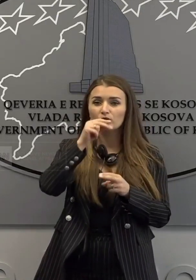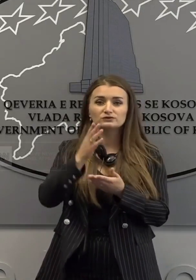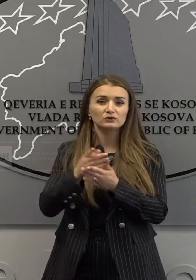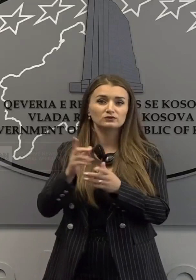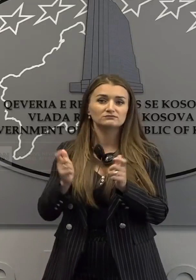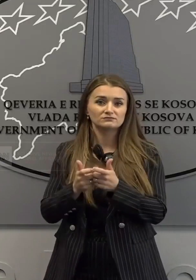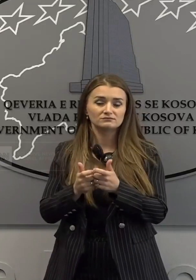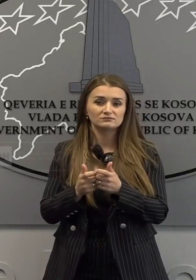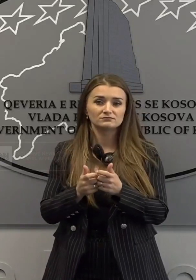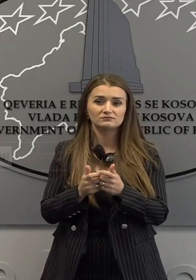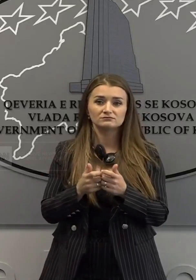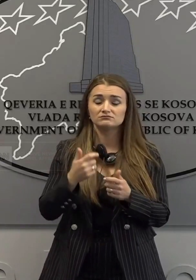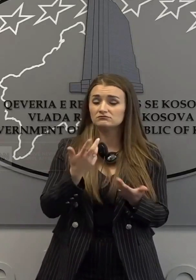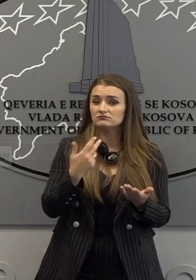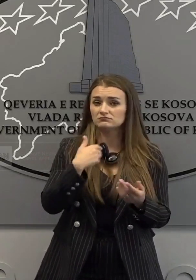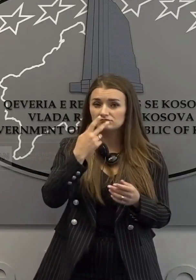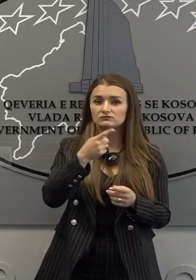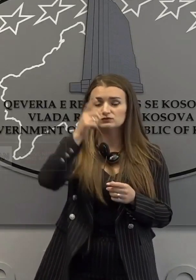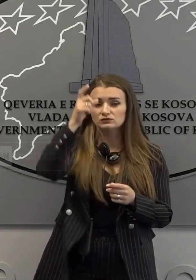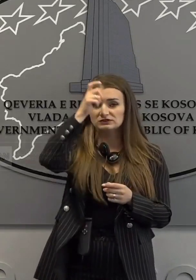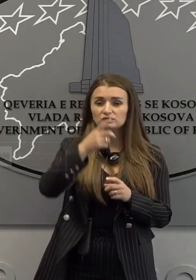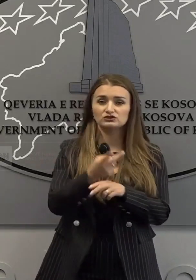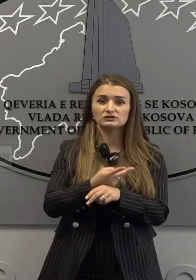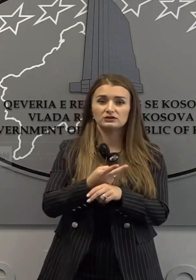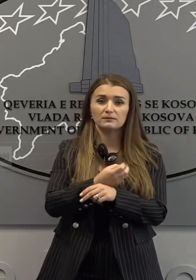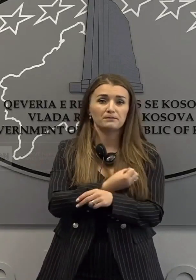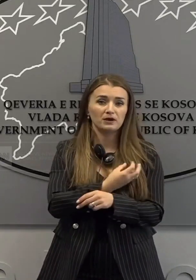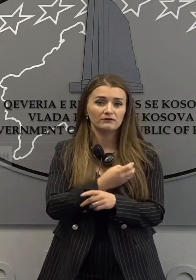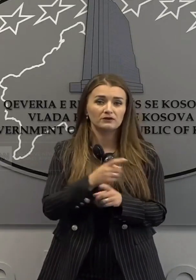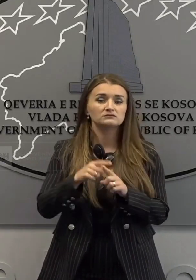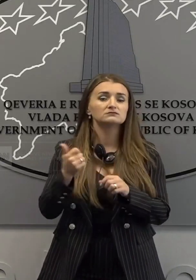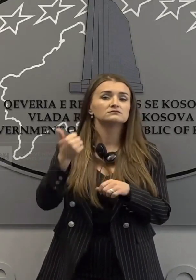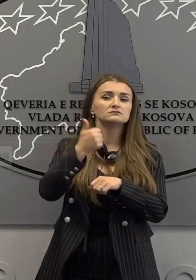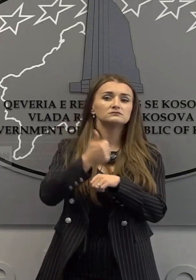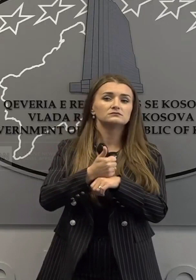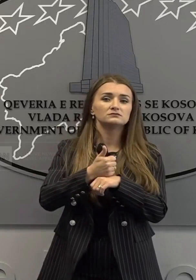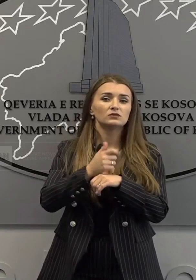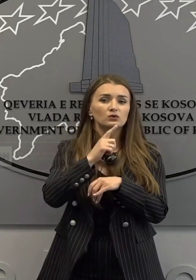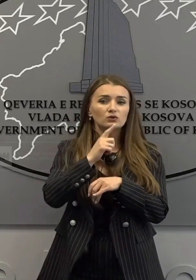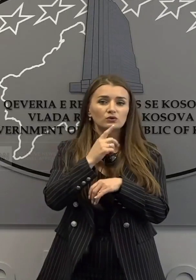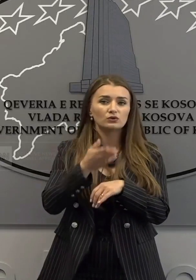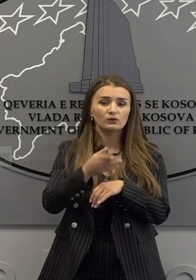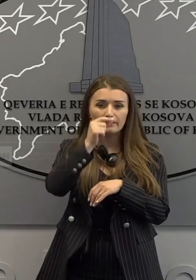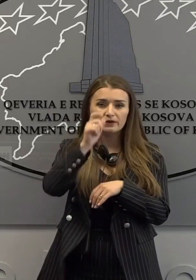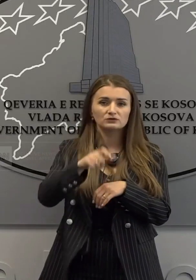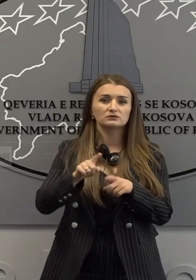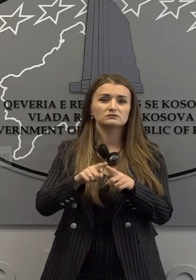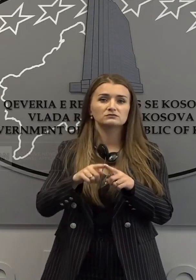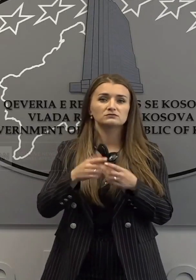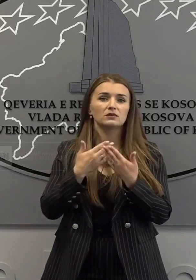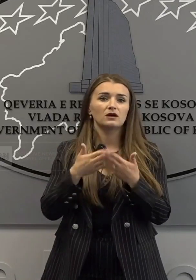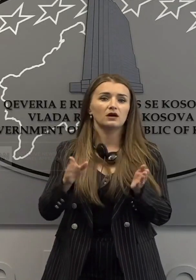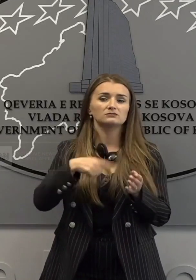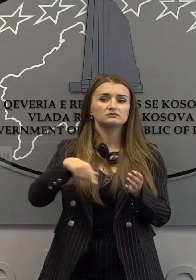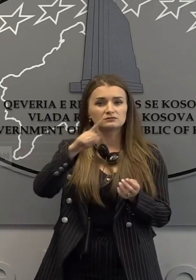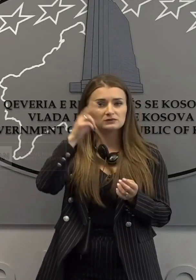Shteti mafioz, ku krye mafiozi është njëri publik, më